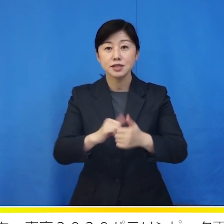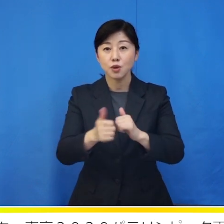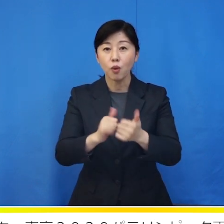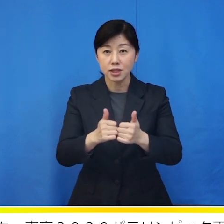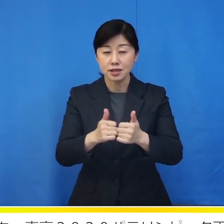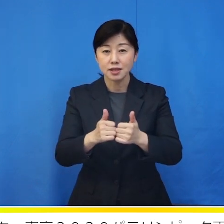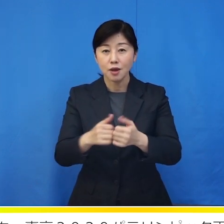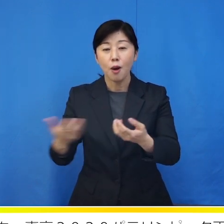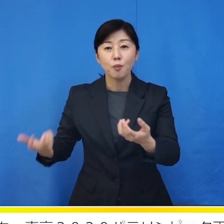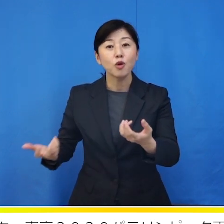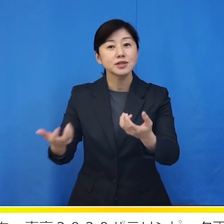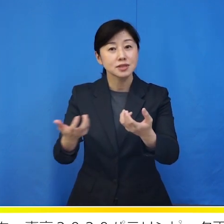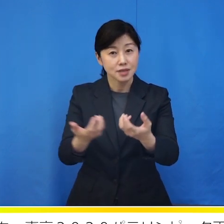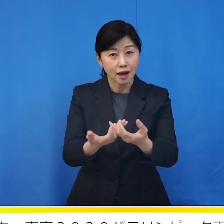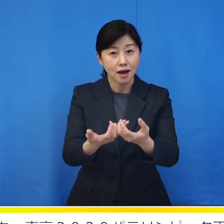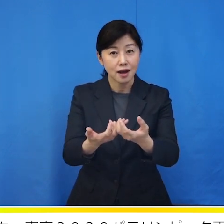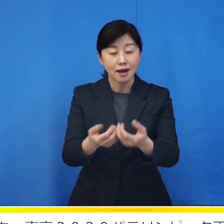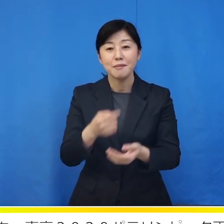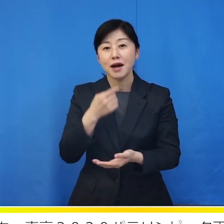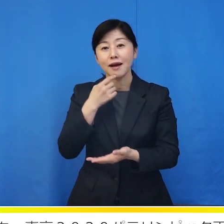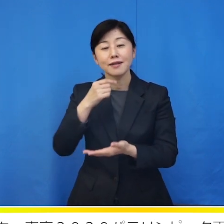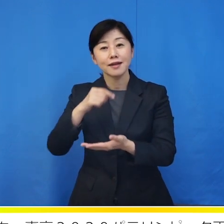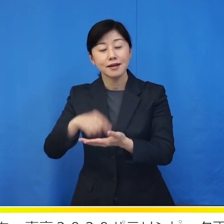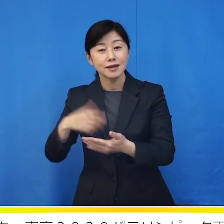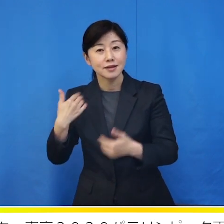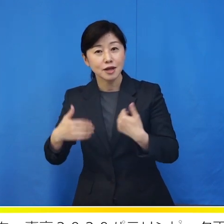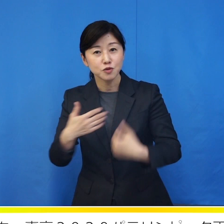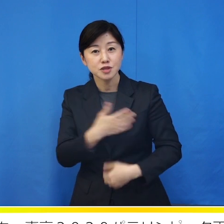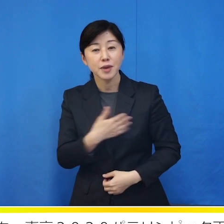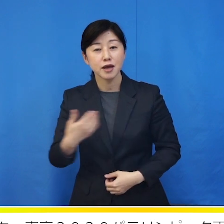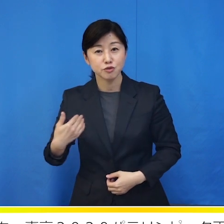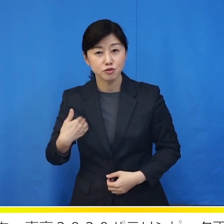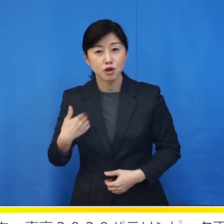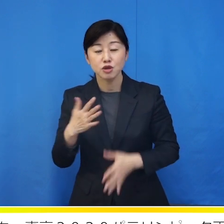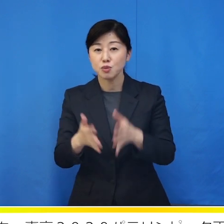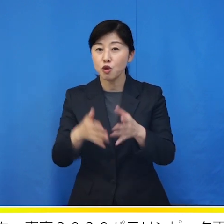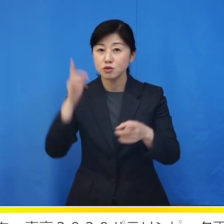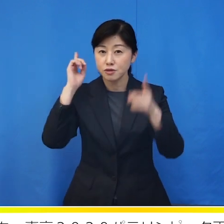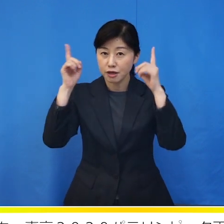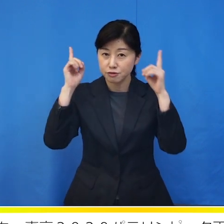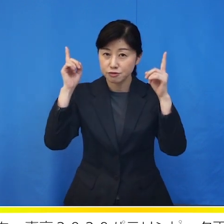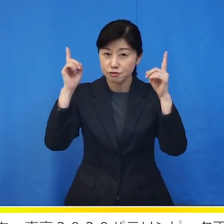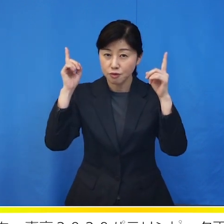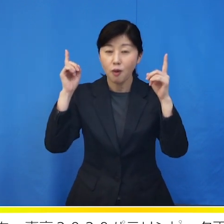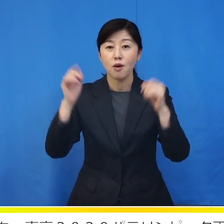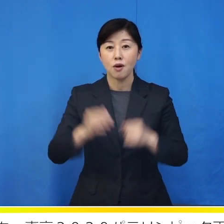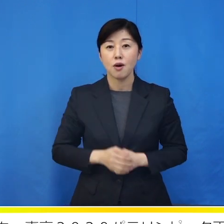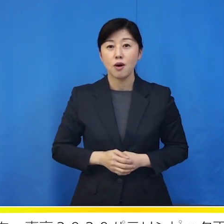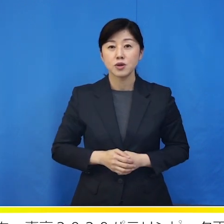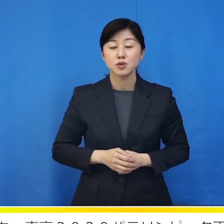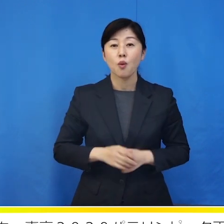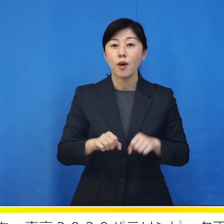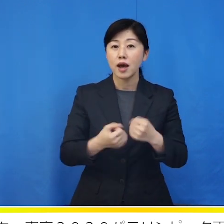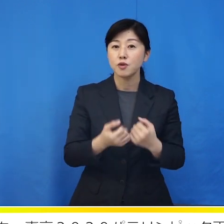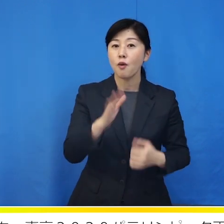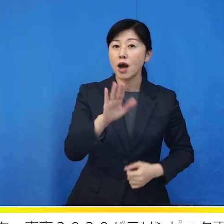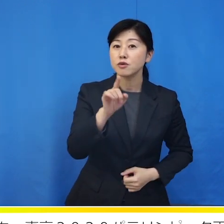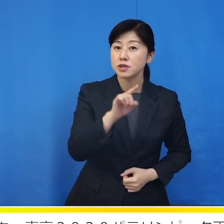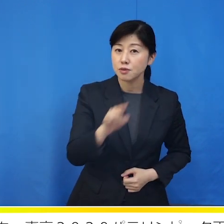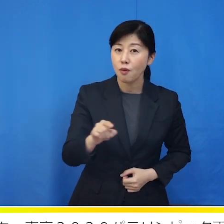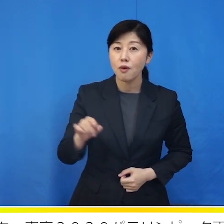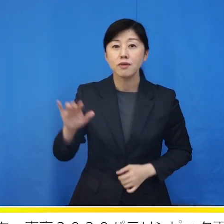楽しめるレクリエーションなど障害のある人もない人も共に楽しむことができます